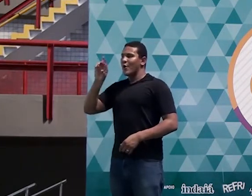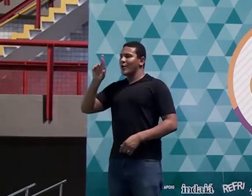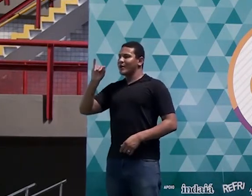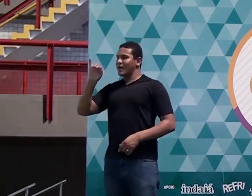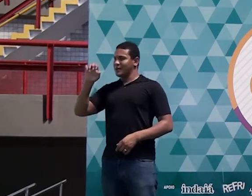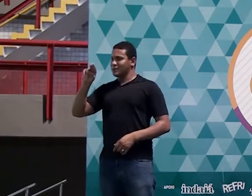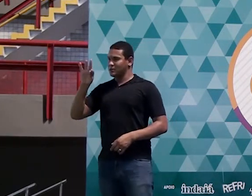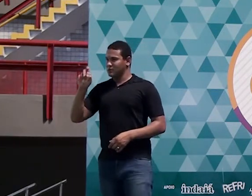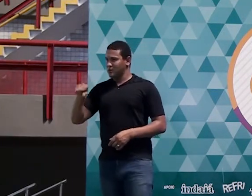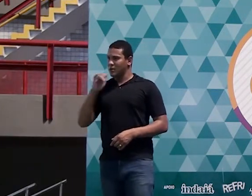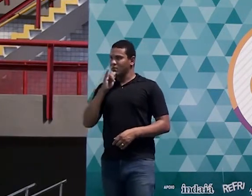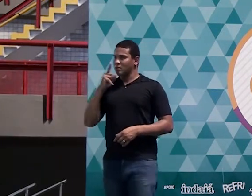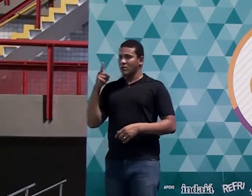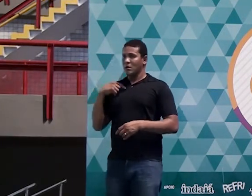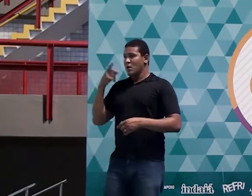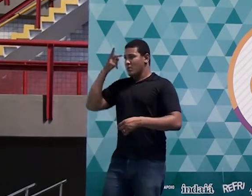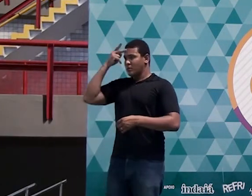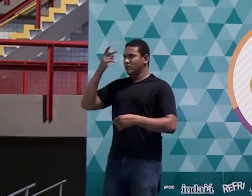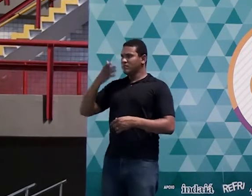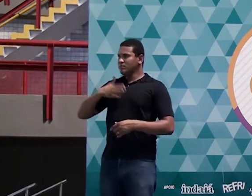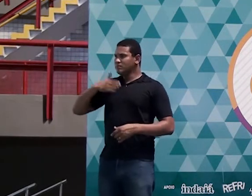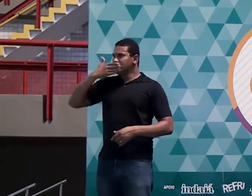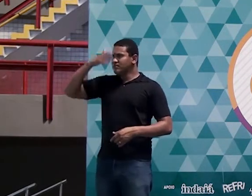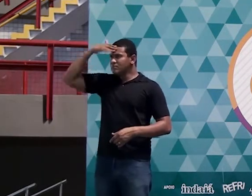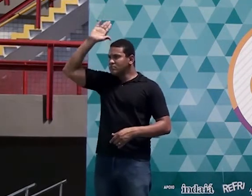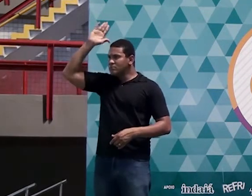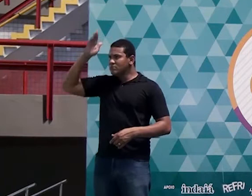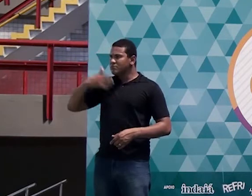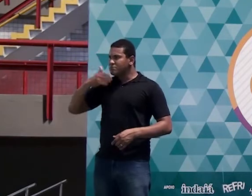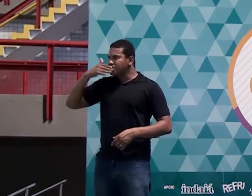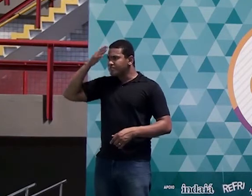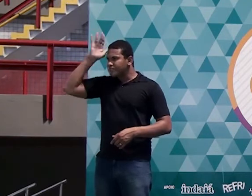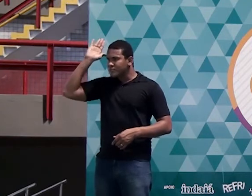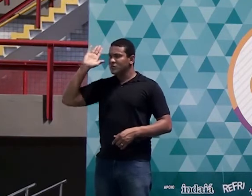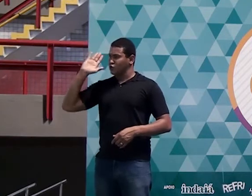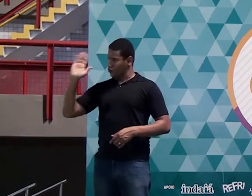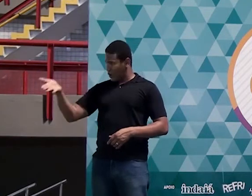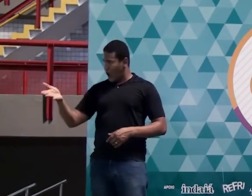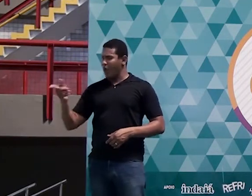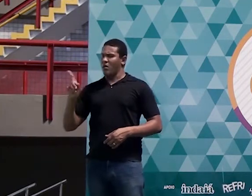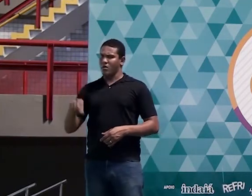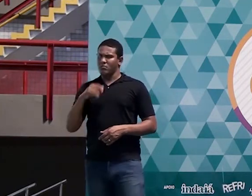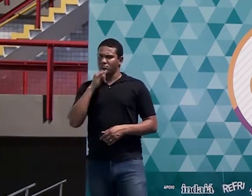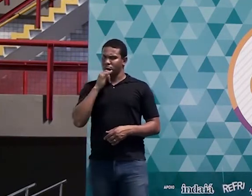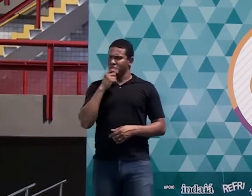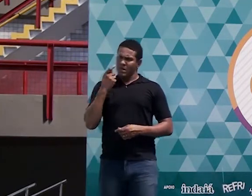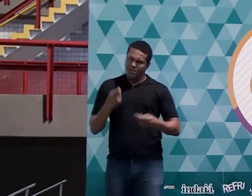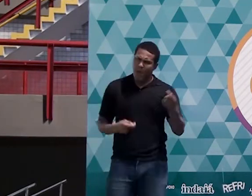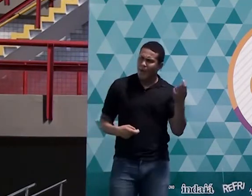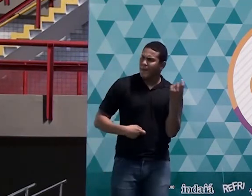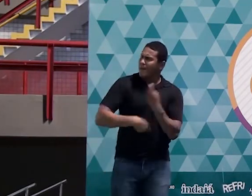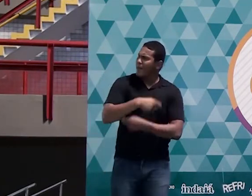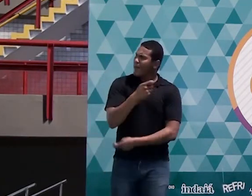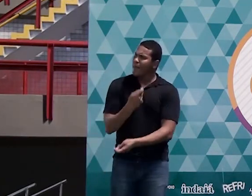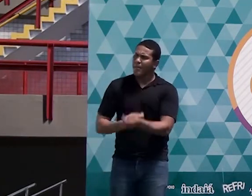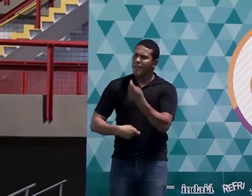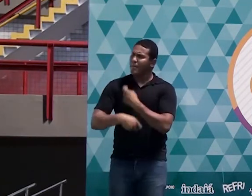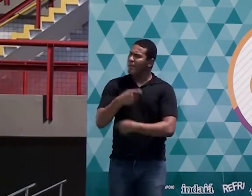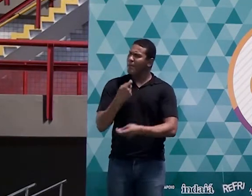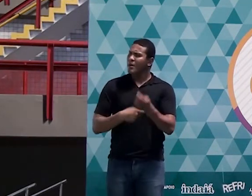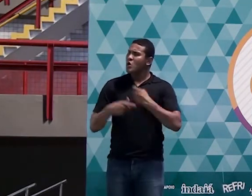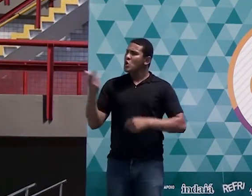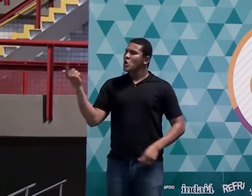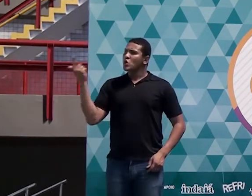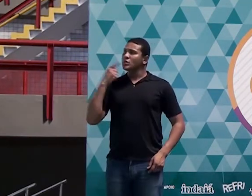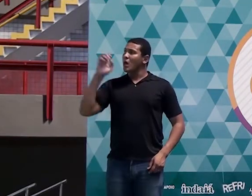convertido ao islamismo. Os árabes eram muito melhor comerciantes, vendiam uma série de produtos que a Europa não